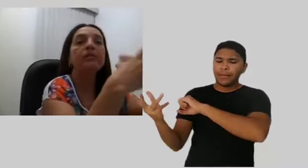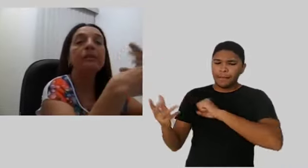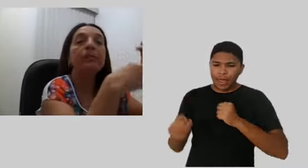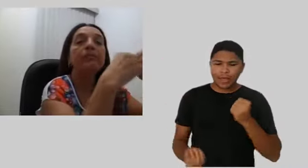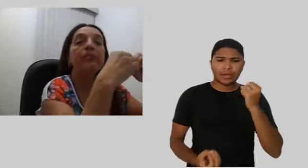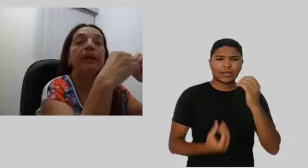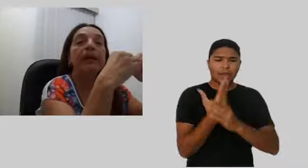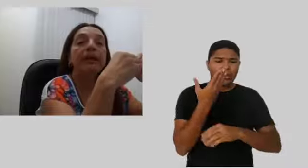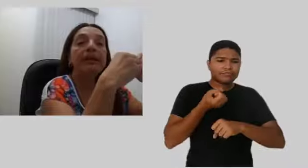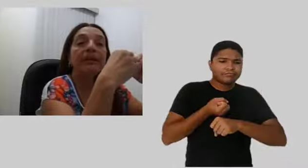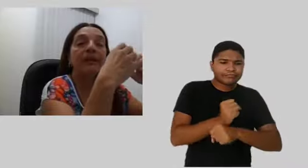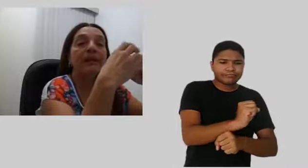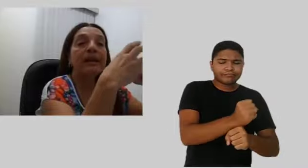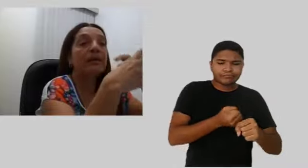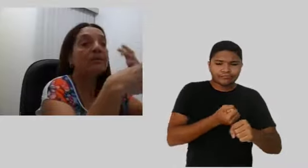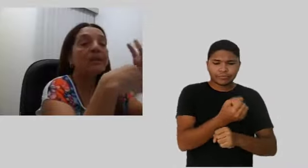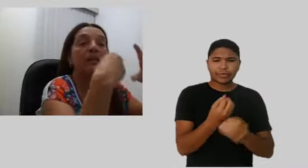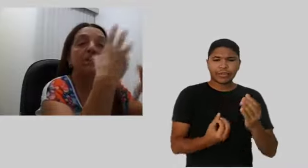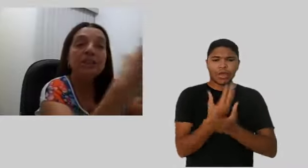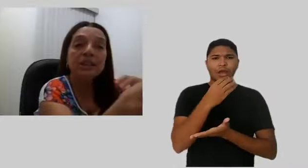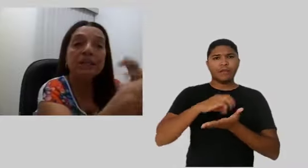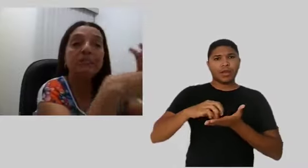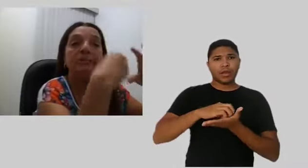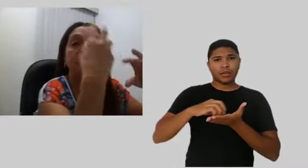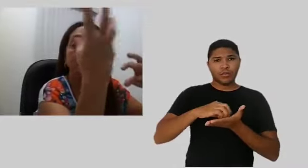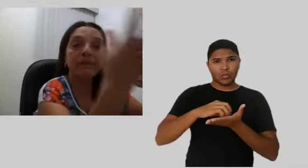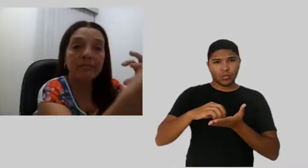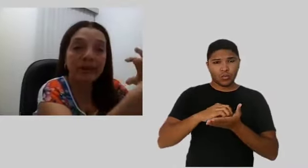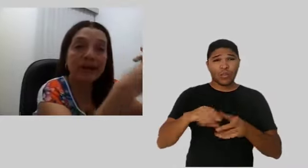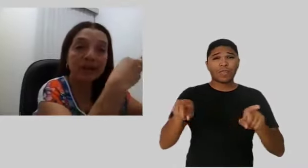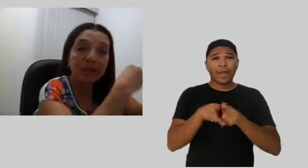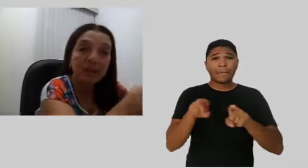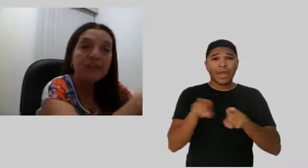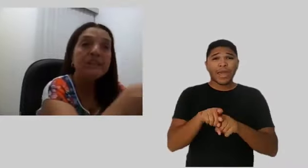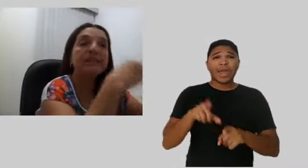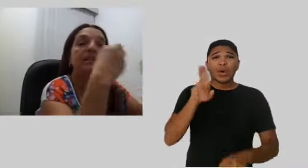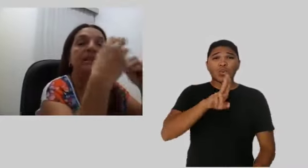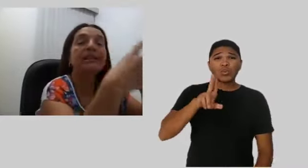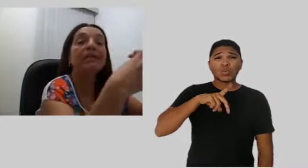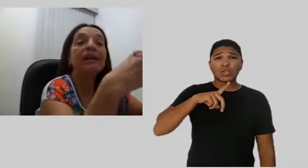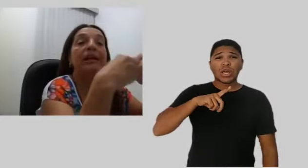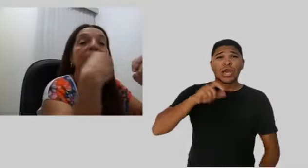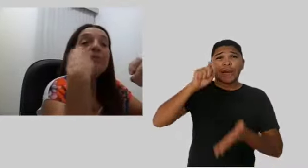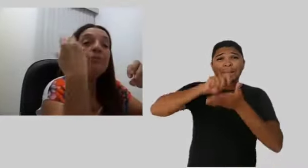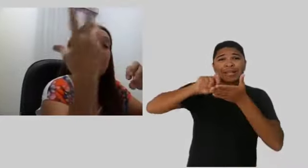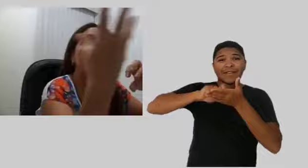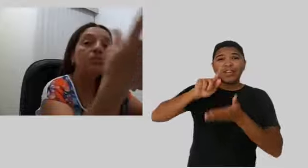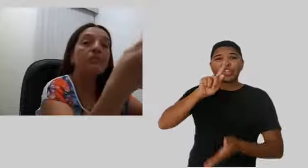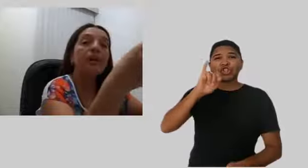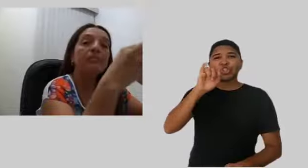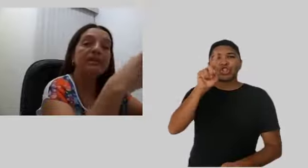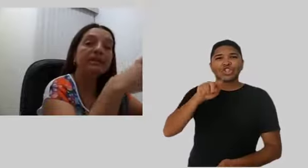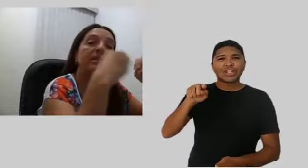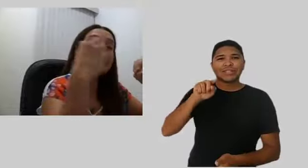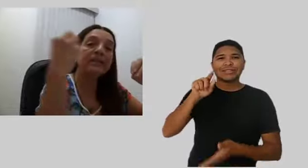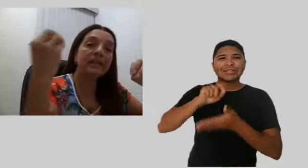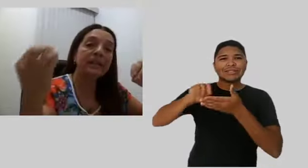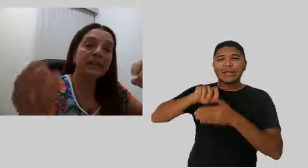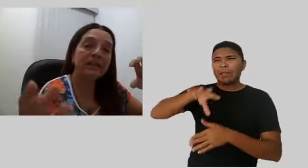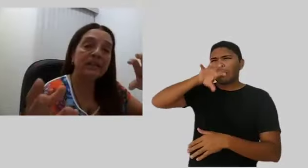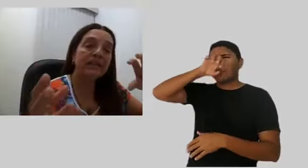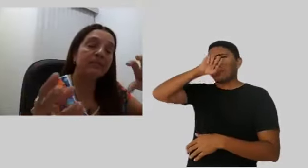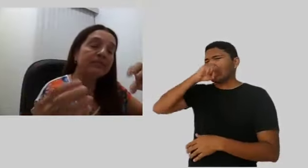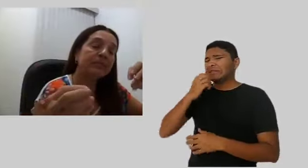madeira e tal e tal. Causa alergia também, porque apaga giz, tal, tal, tal. E o outro,